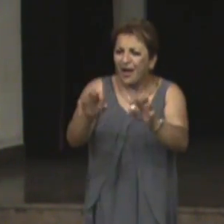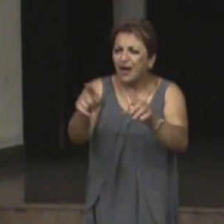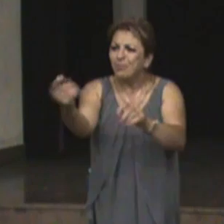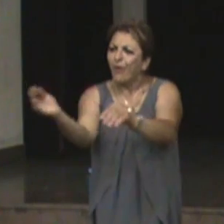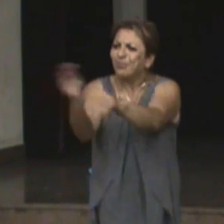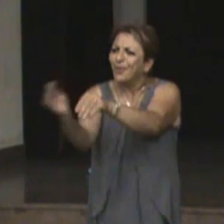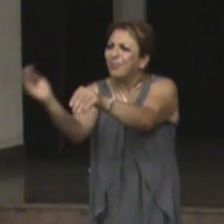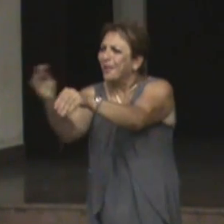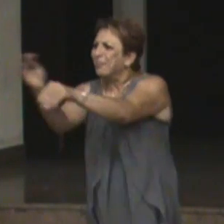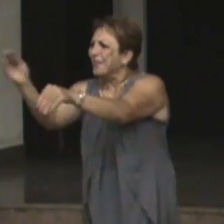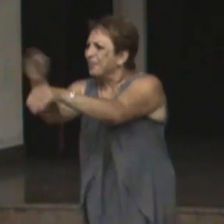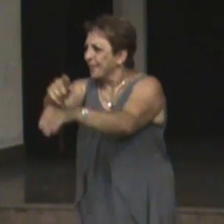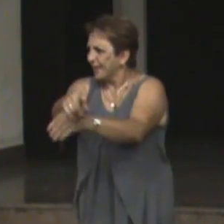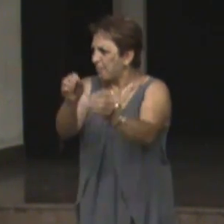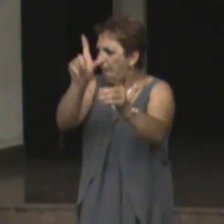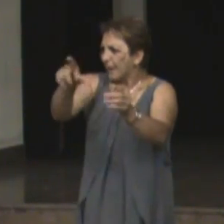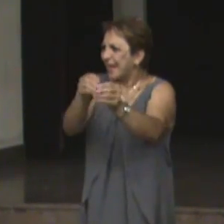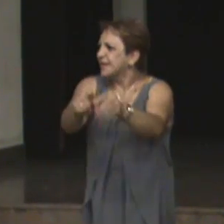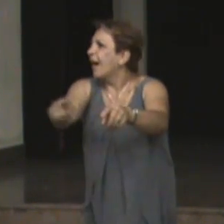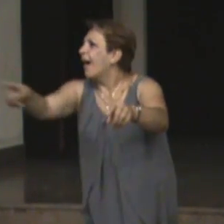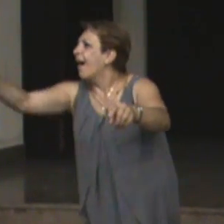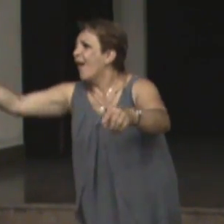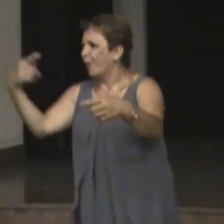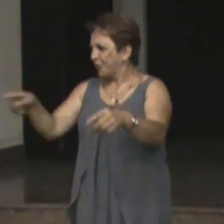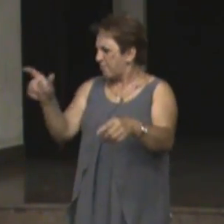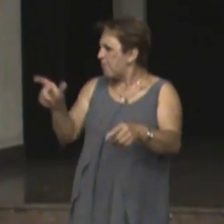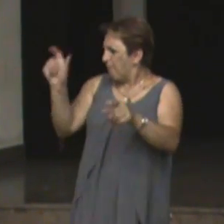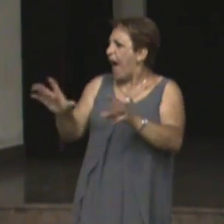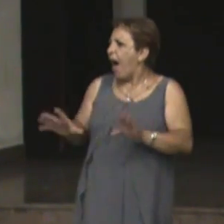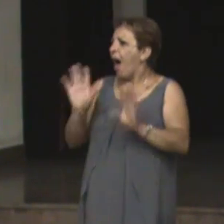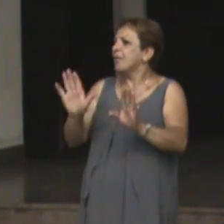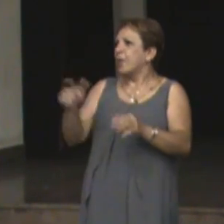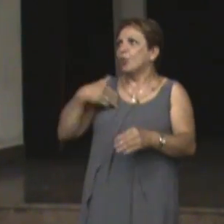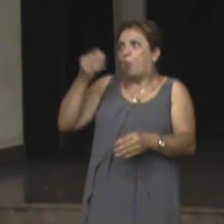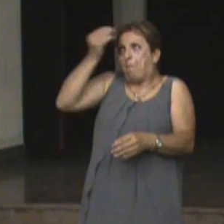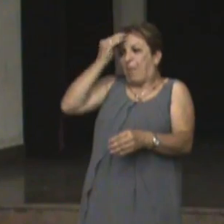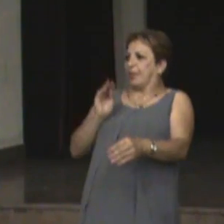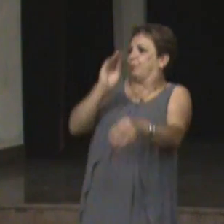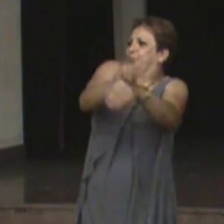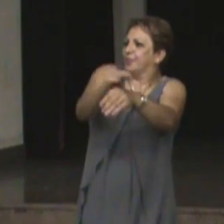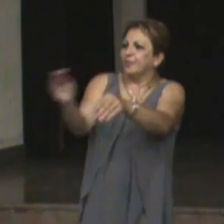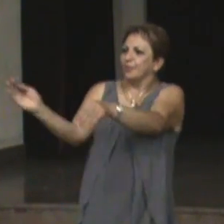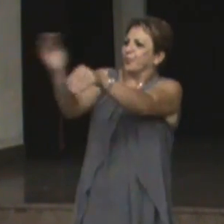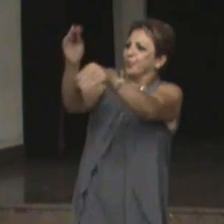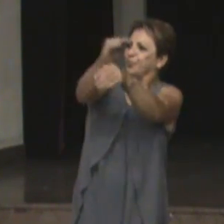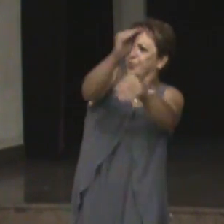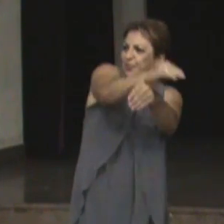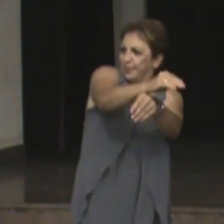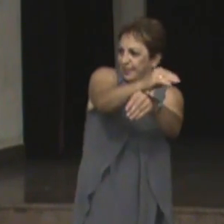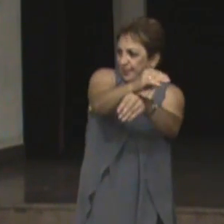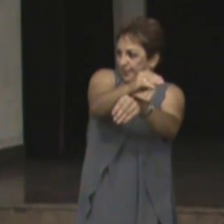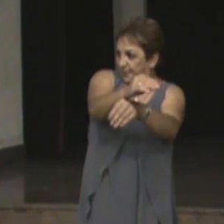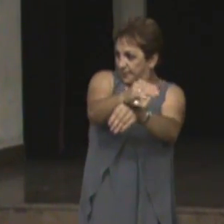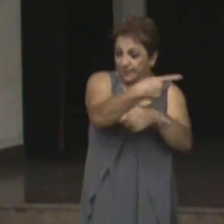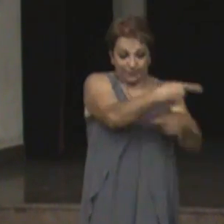բան։ Սա հատուկ է, գիտեք, մարդկային մեր կյանքում սա այդպես է, եւ մենք շատ հաճախ այս